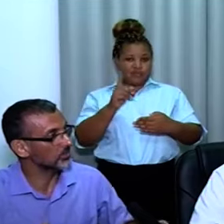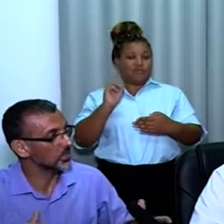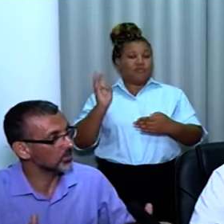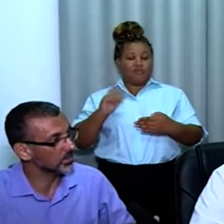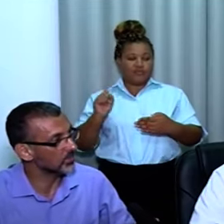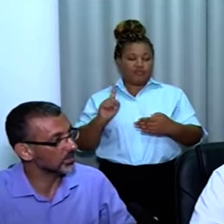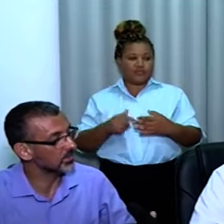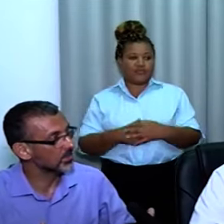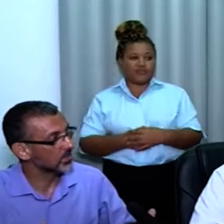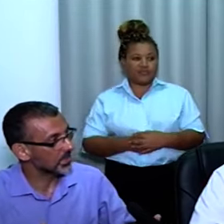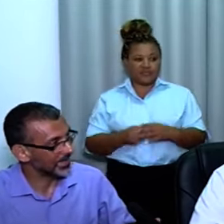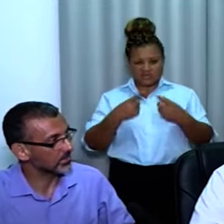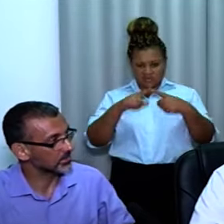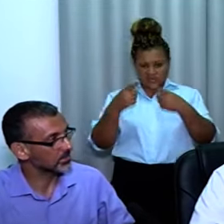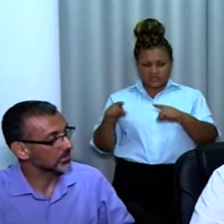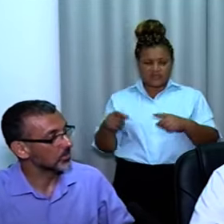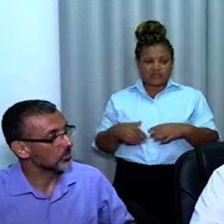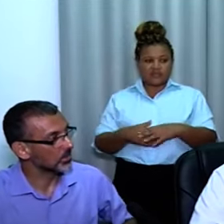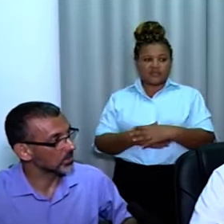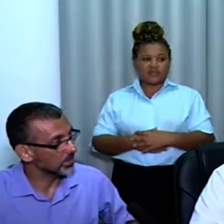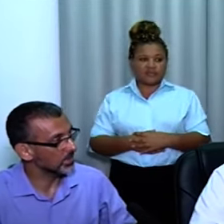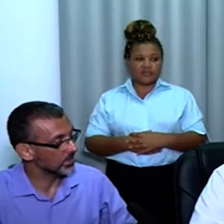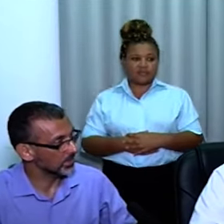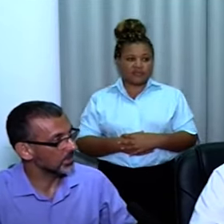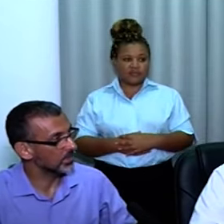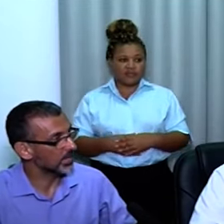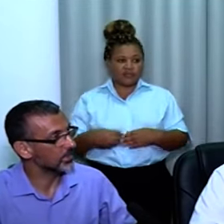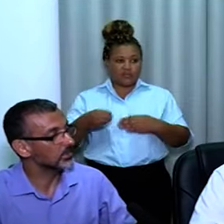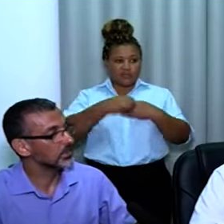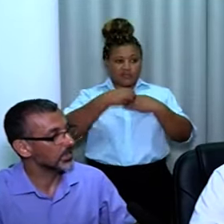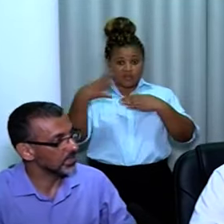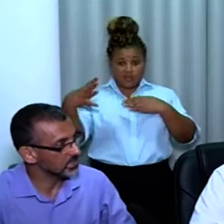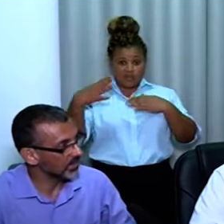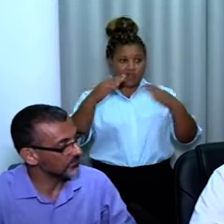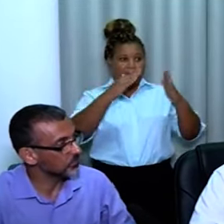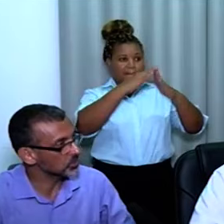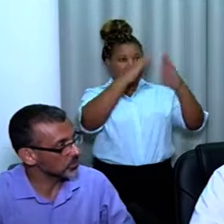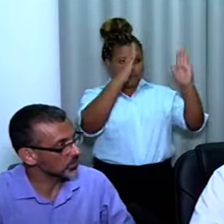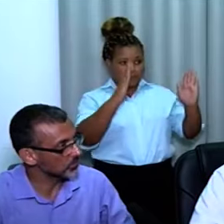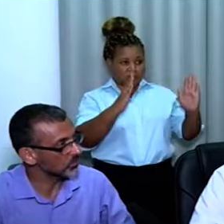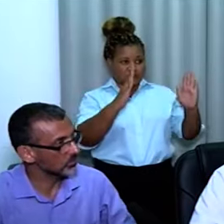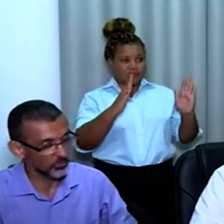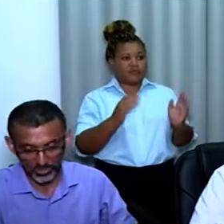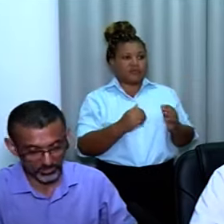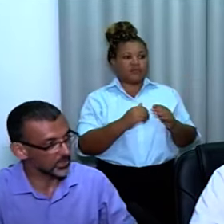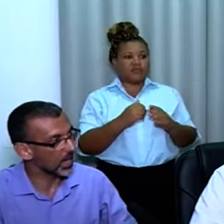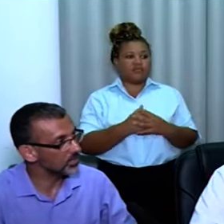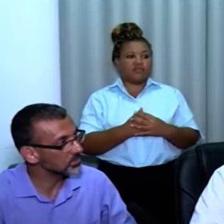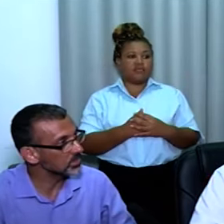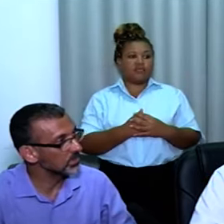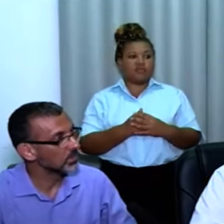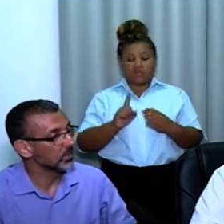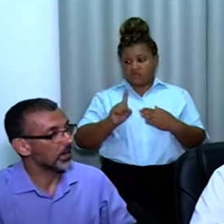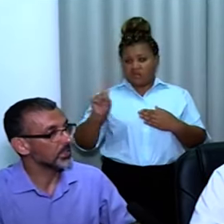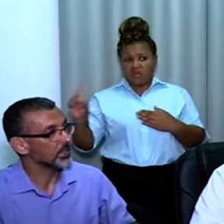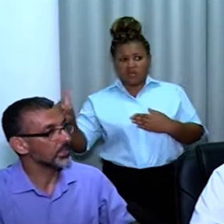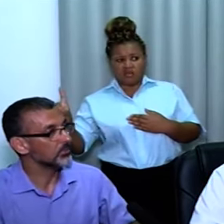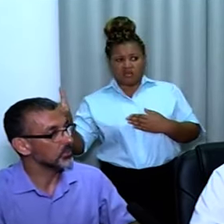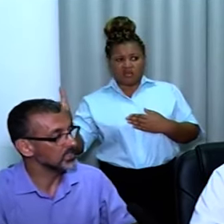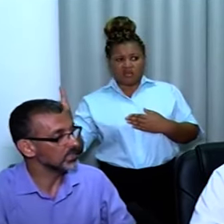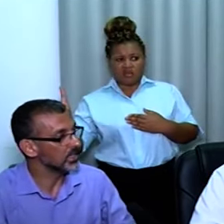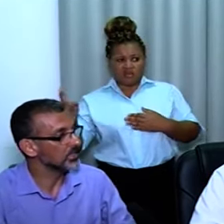matériaux, après pendant ben, l'attente. Vous pouvez entrer là-dedans, un staff pour screen nous, pour faire triage,